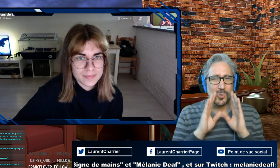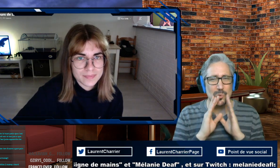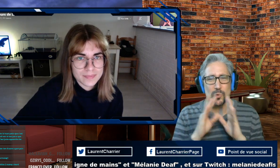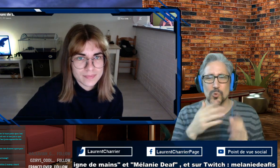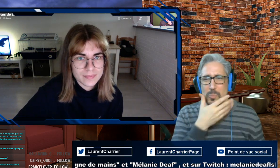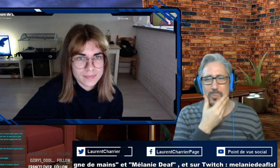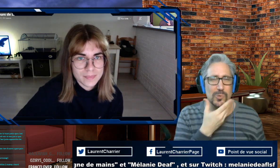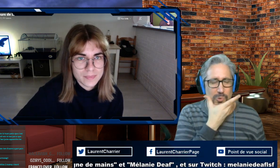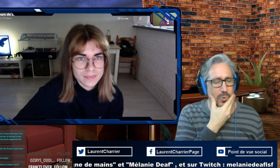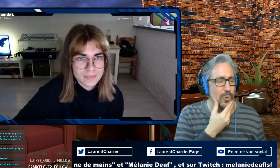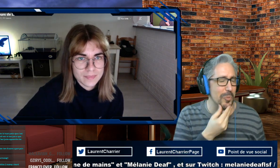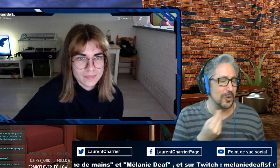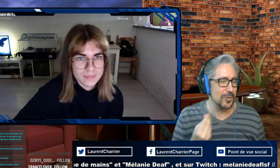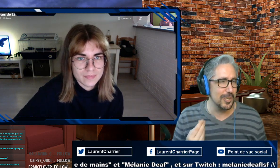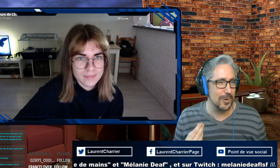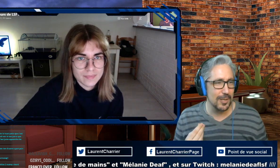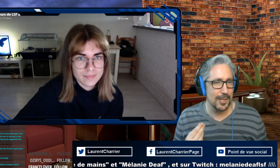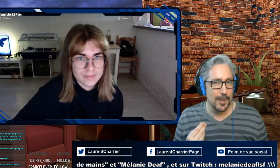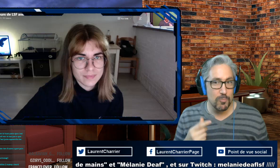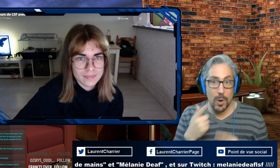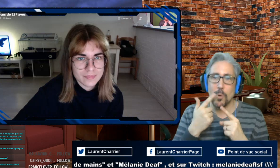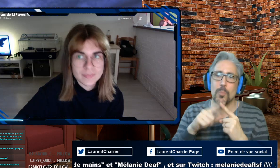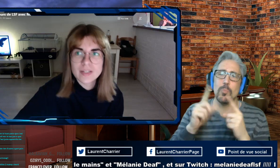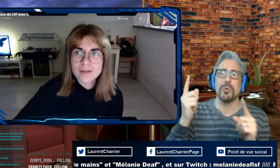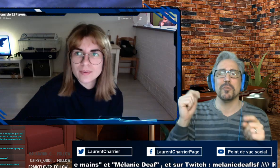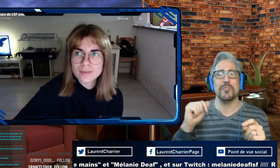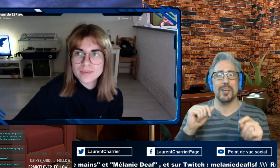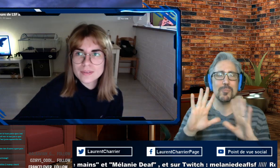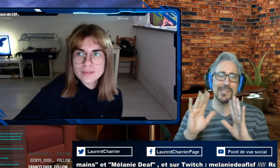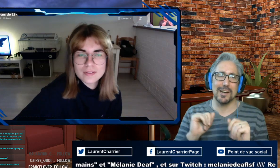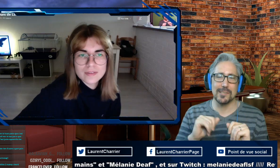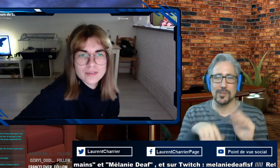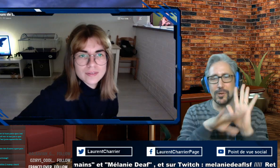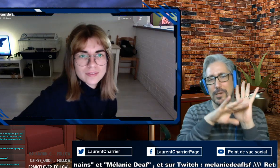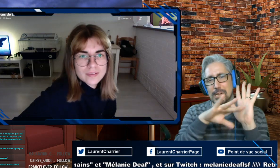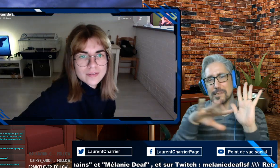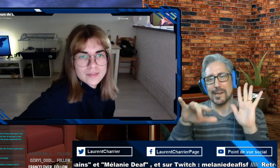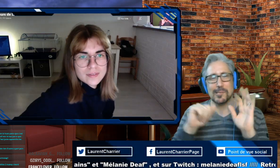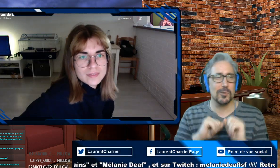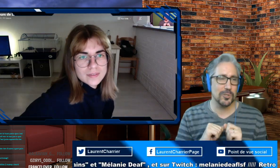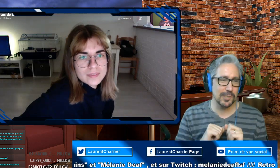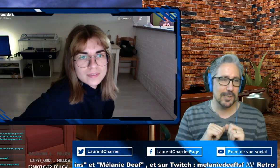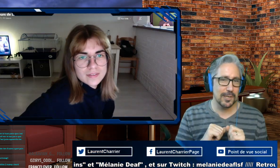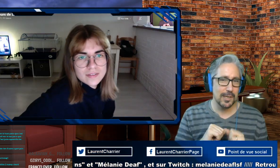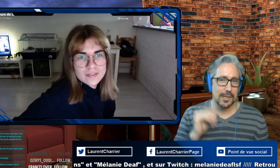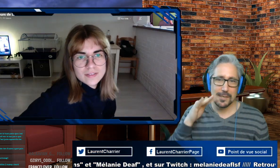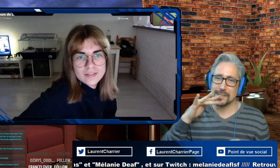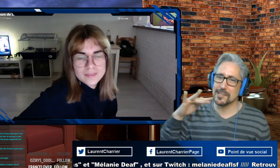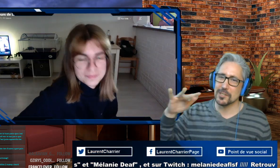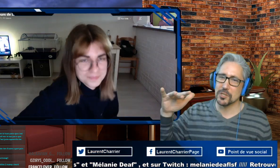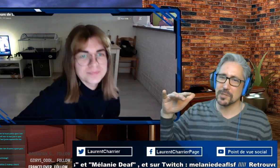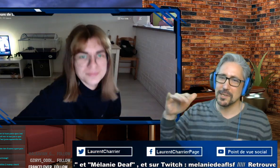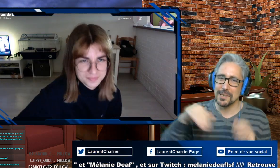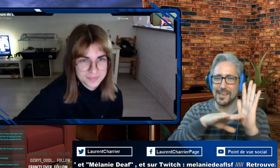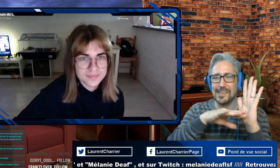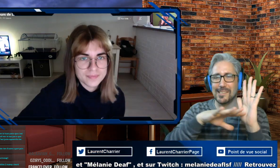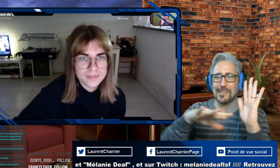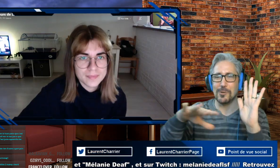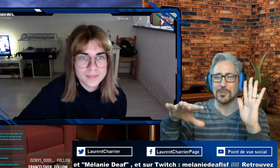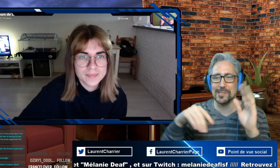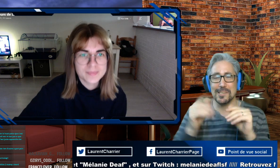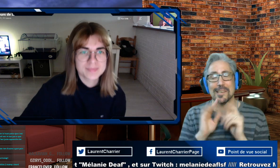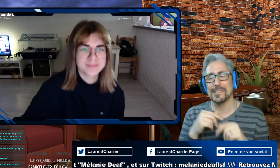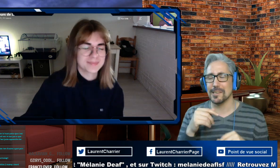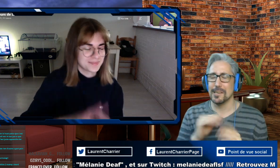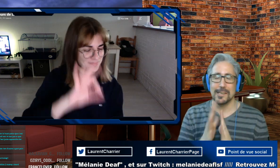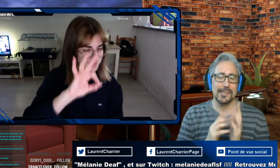sont super jolis. Quoi. Moi, mon préféré, moi, ça reste... Ça reste le chansigne. Ça, c'est chanter, et ça,